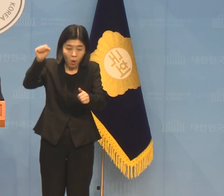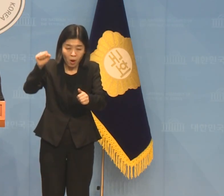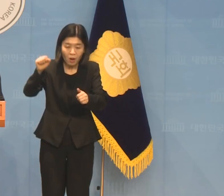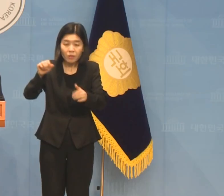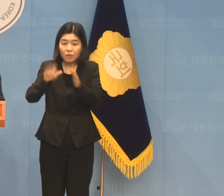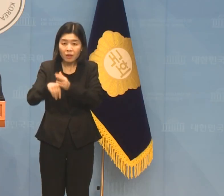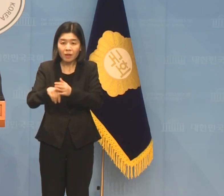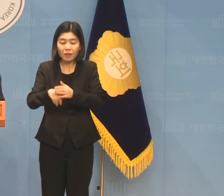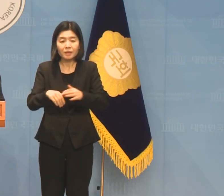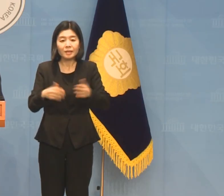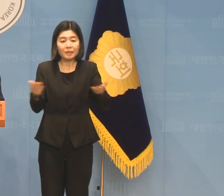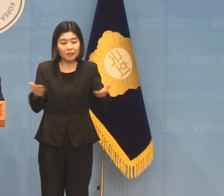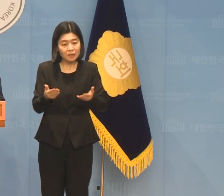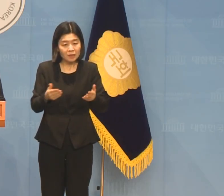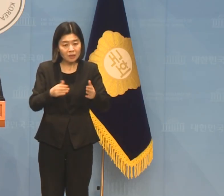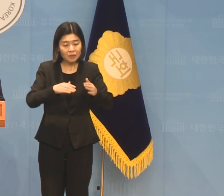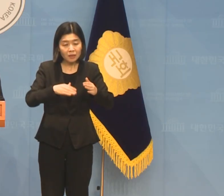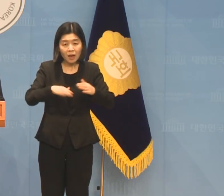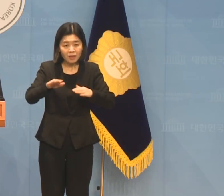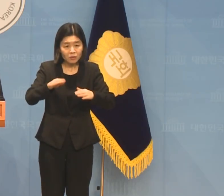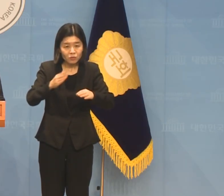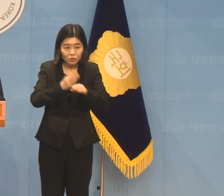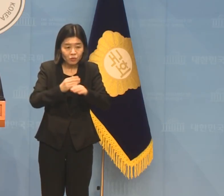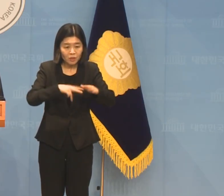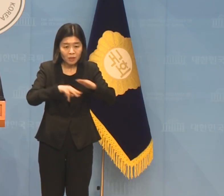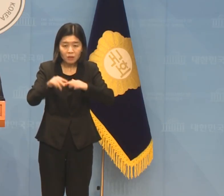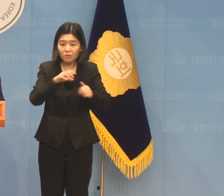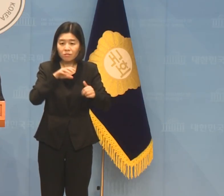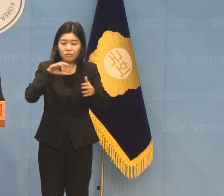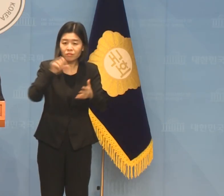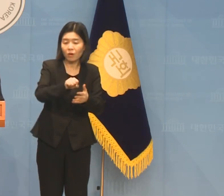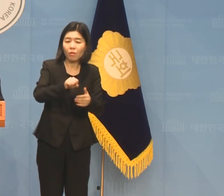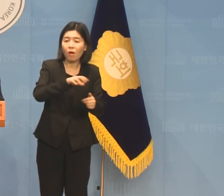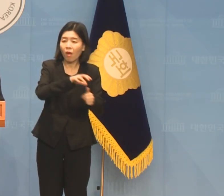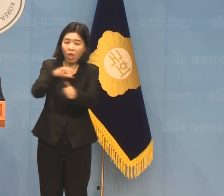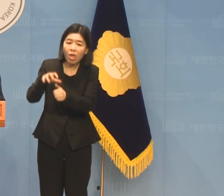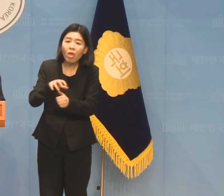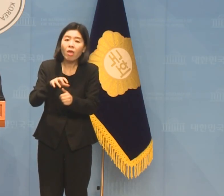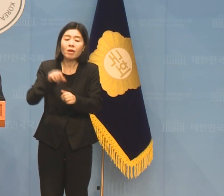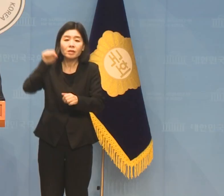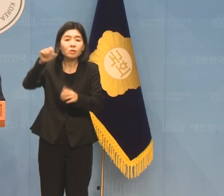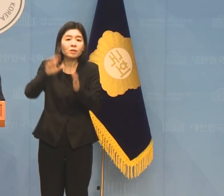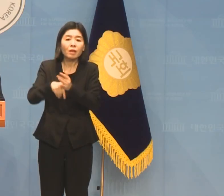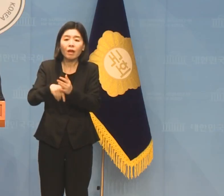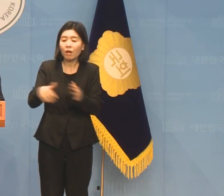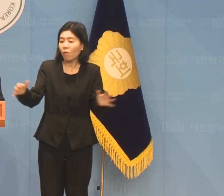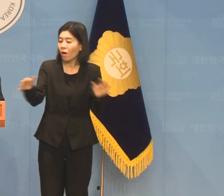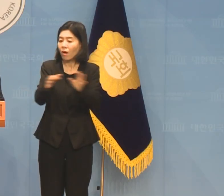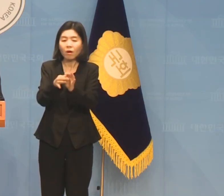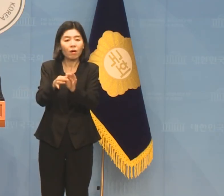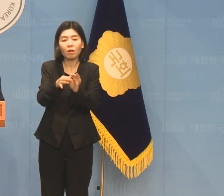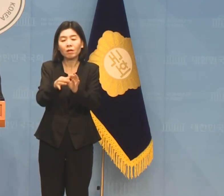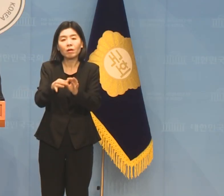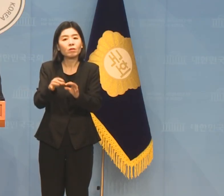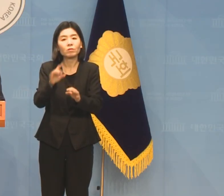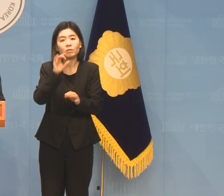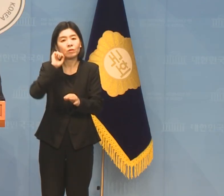지하철 점거 시위 사이에서 명확한 인과관계나 설득력 있는 연결고리는 찾기